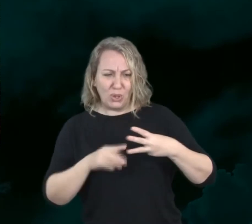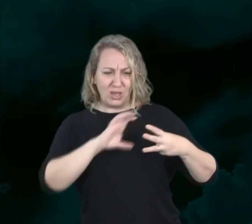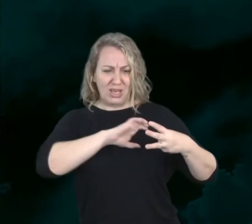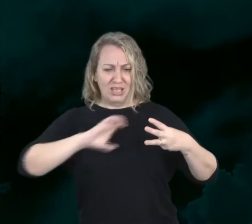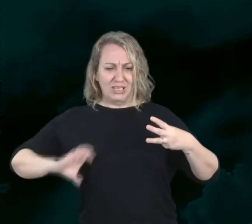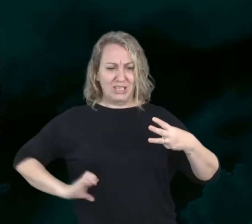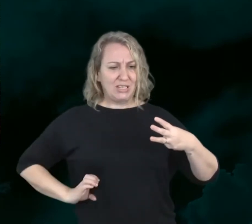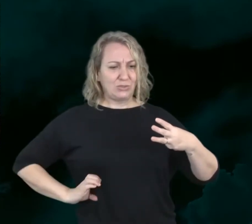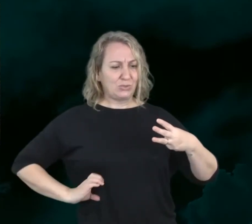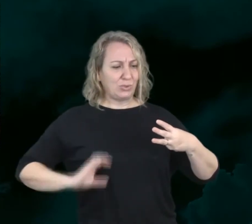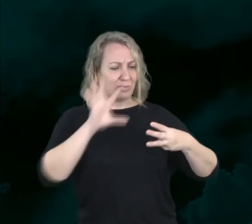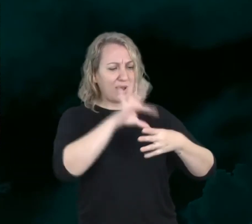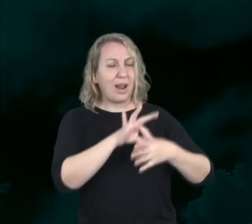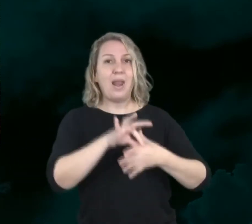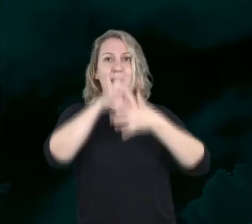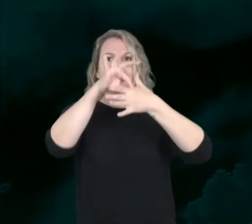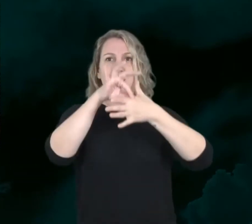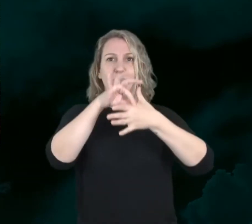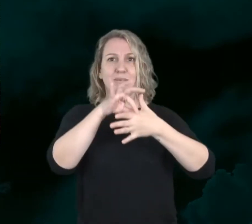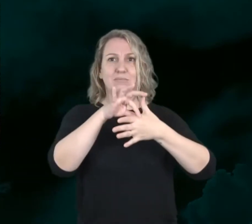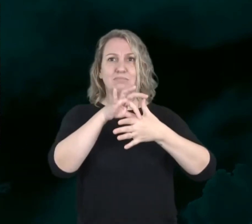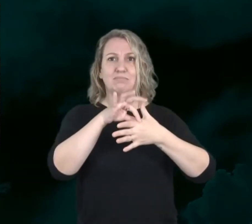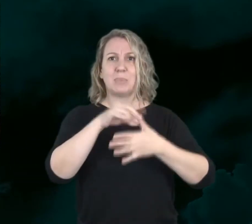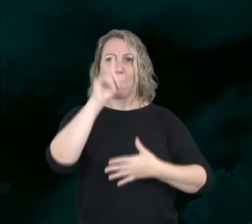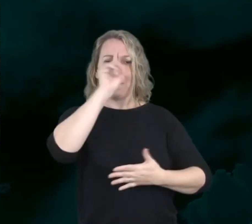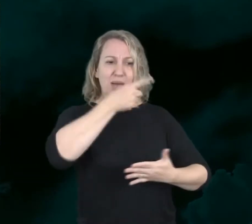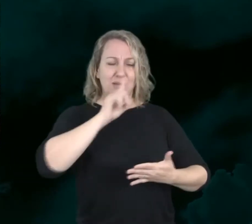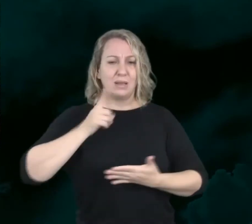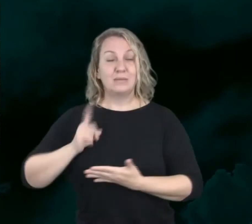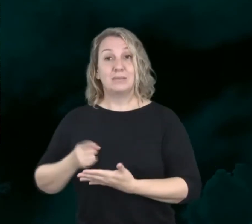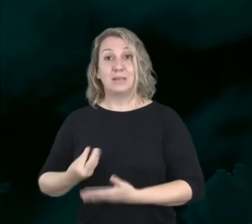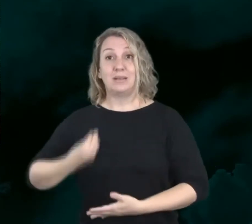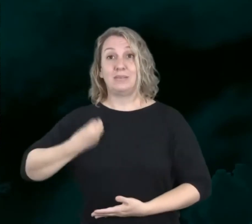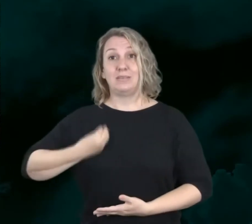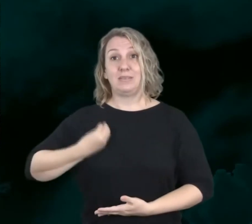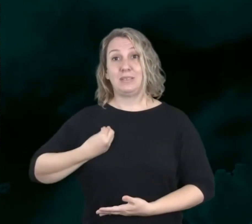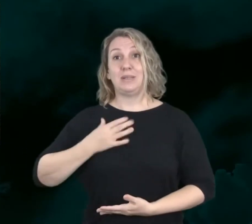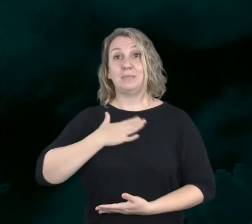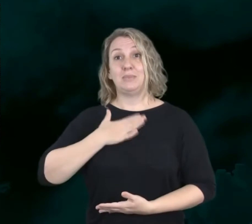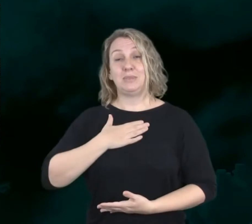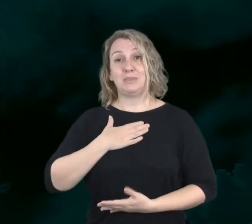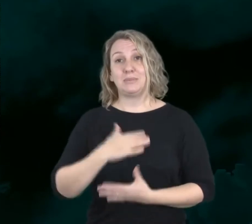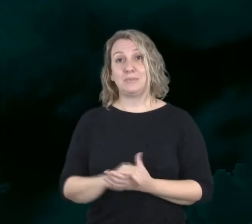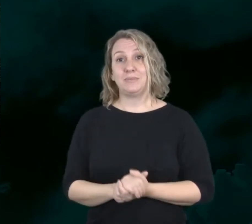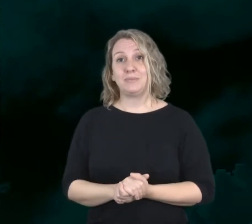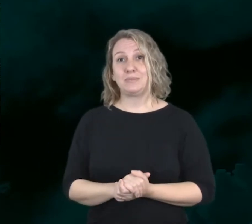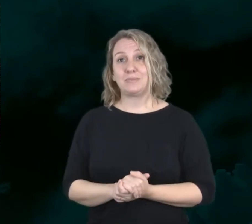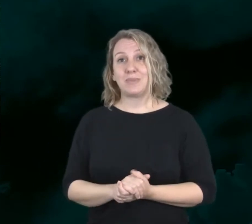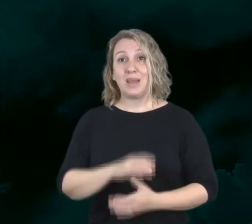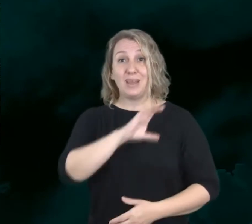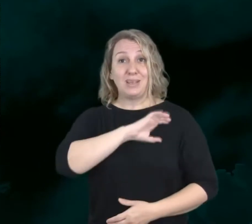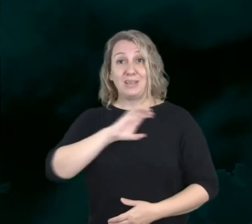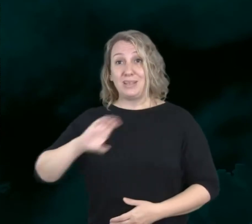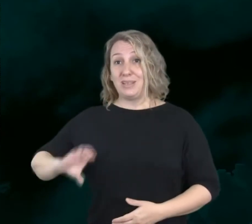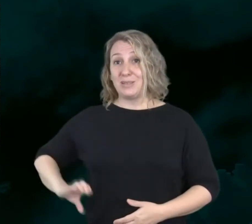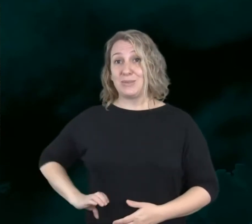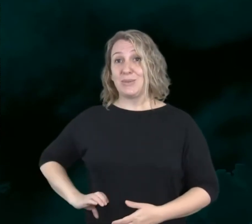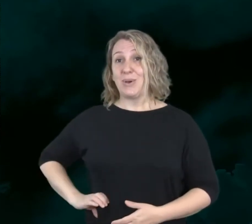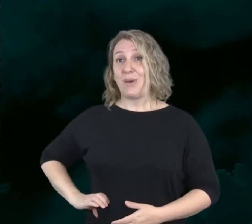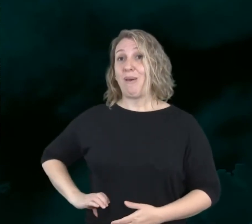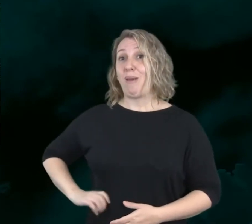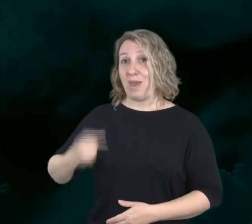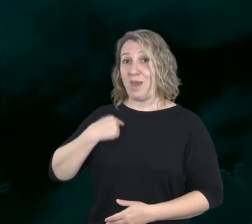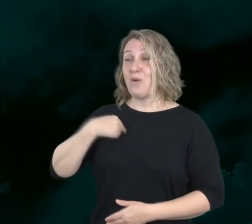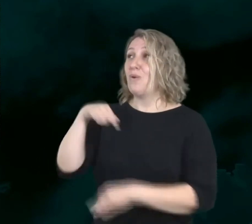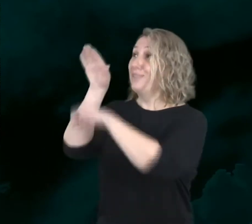sua mente, a sua emoção e a sua vontade. E dessa forma Cristo vai se sentir à vontade, ele vai